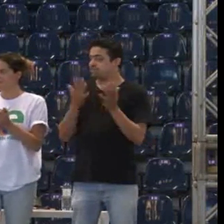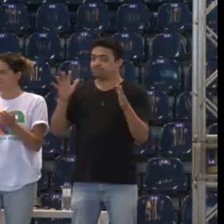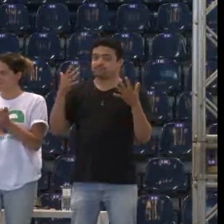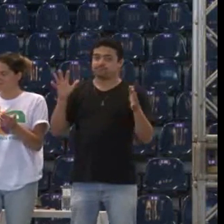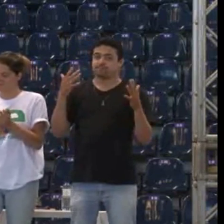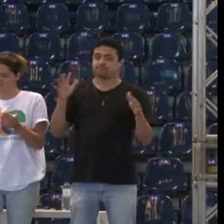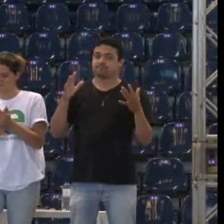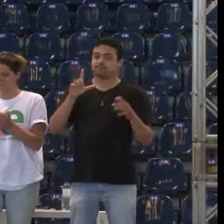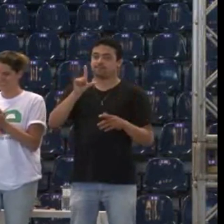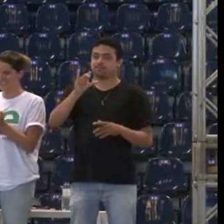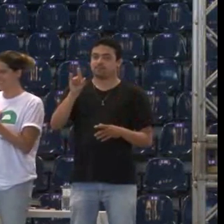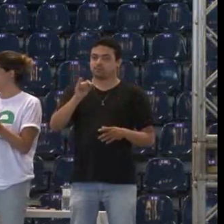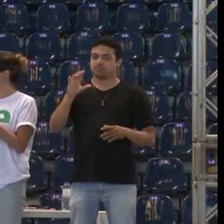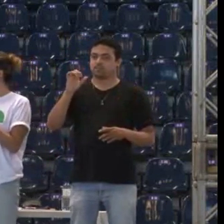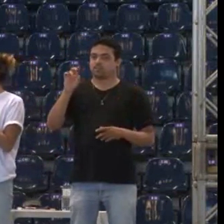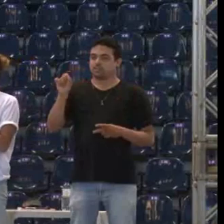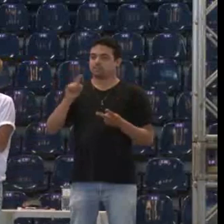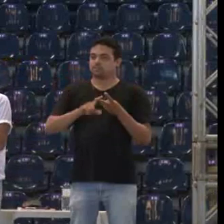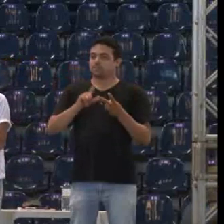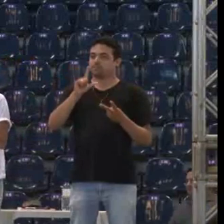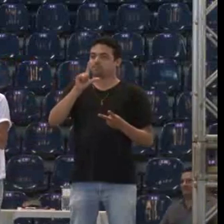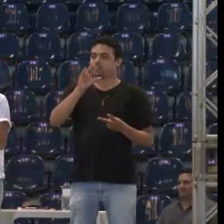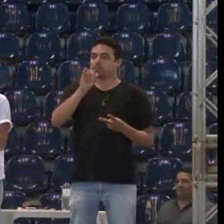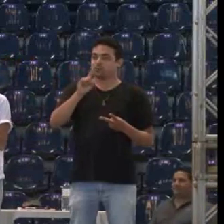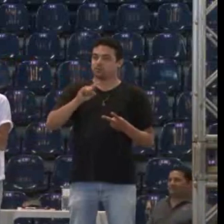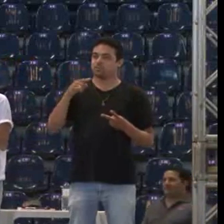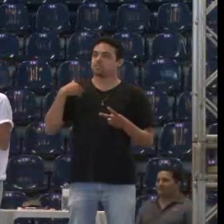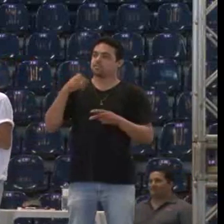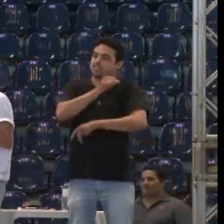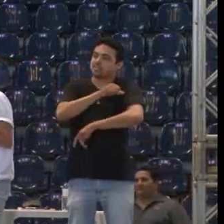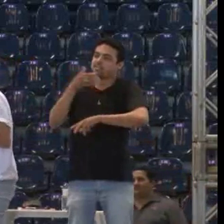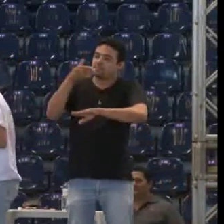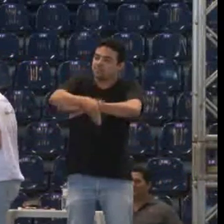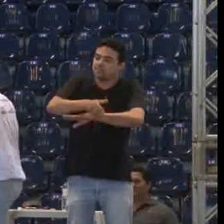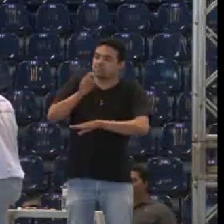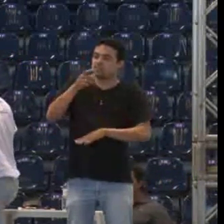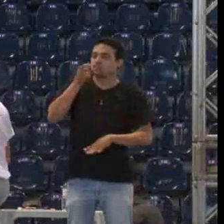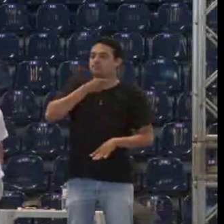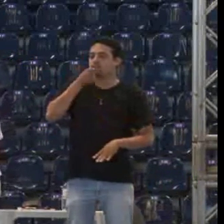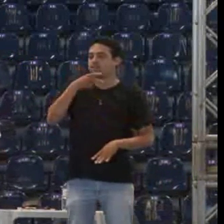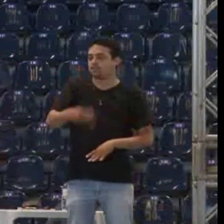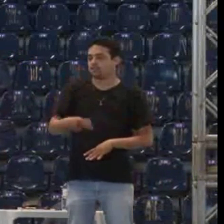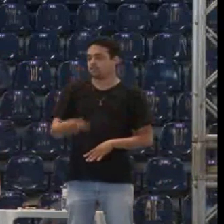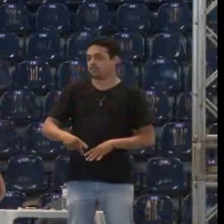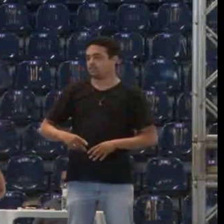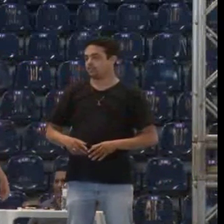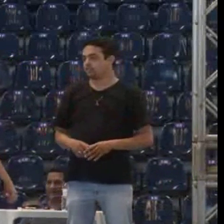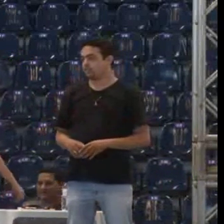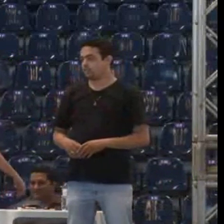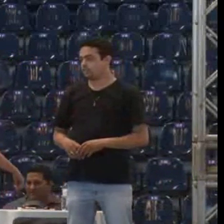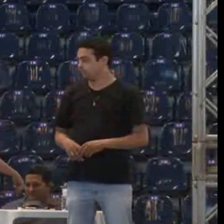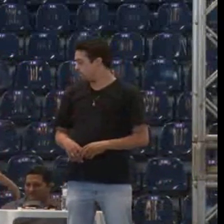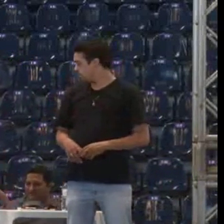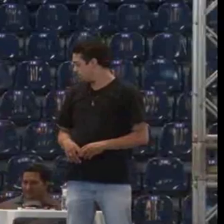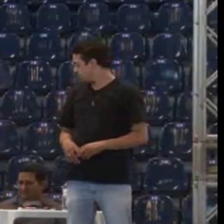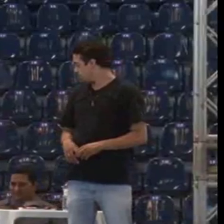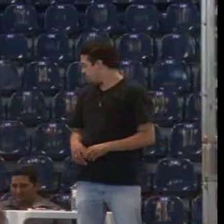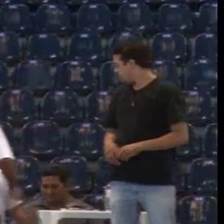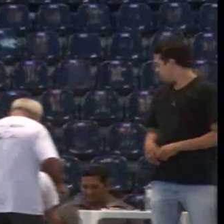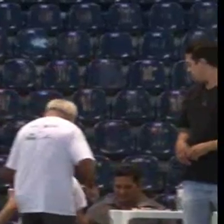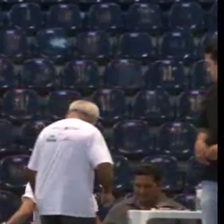passa os carros à minha amiga natália que lá do rio de janeiro só para essa palhaçada muito bem lá meu filho